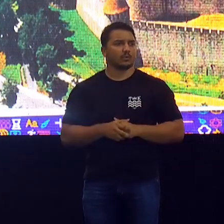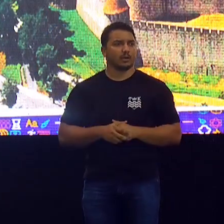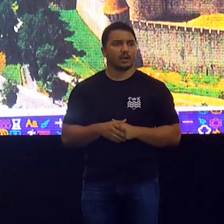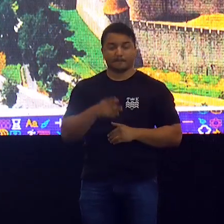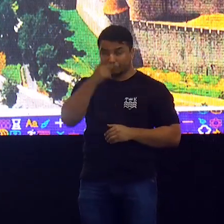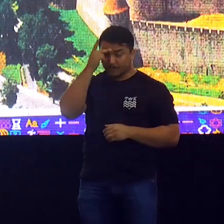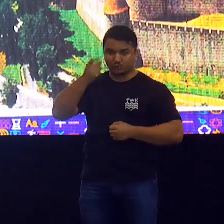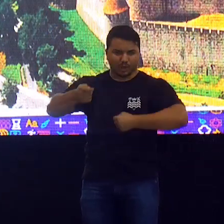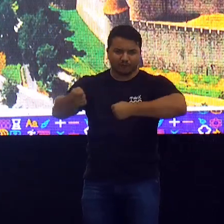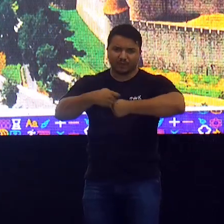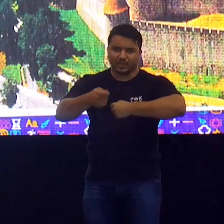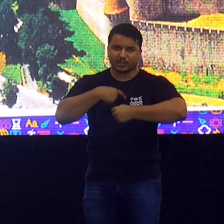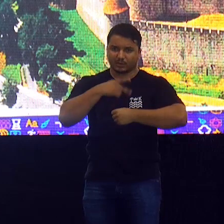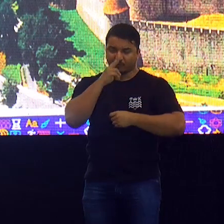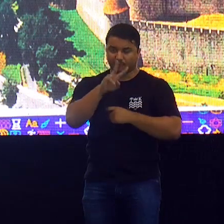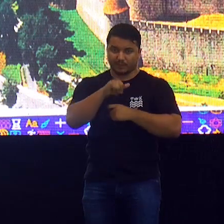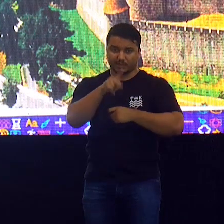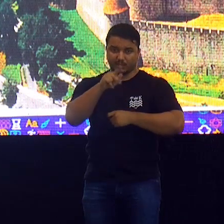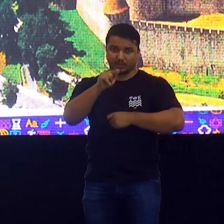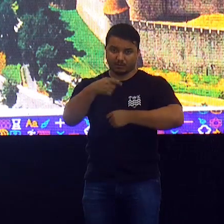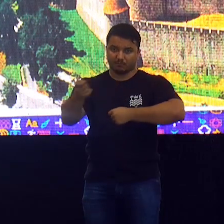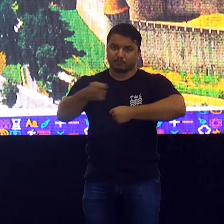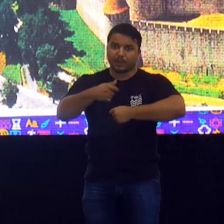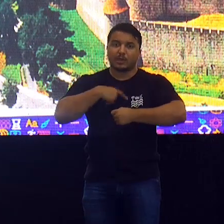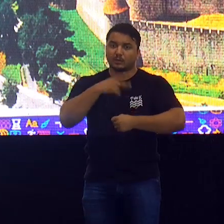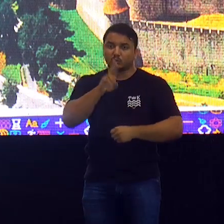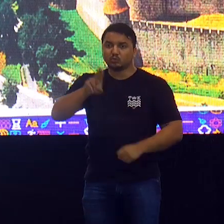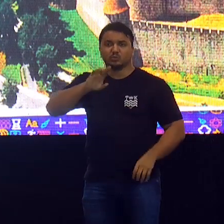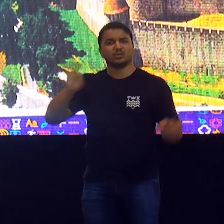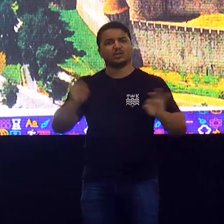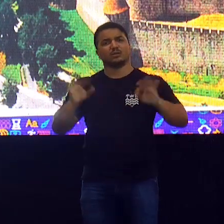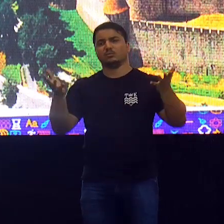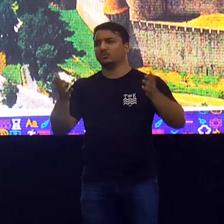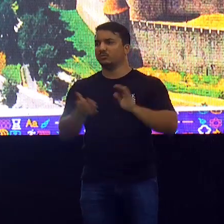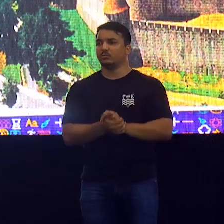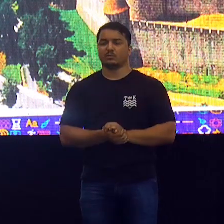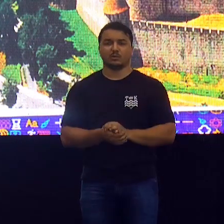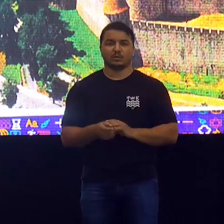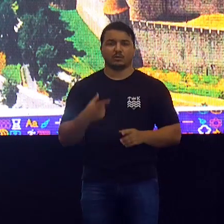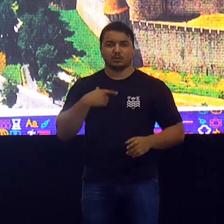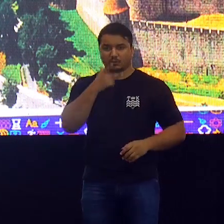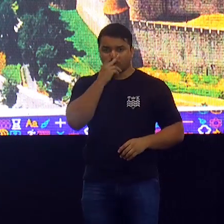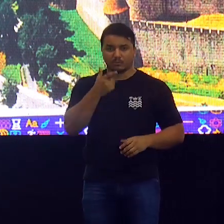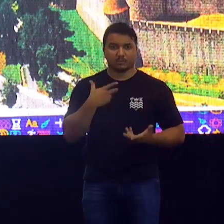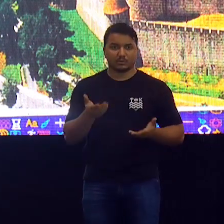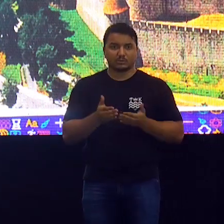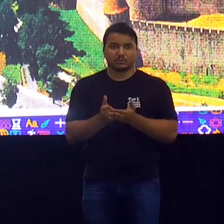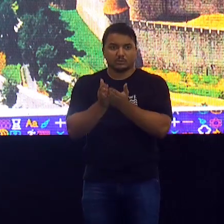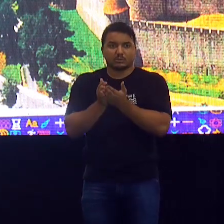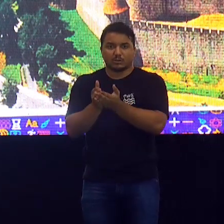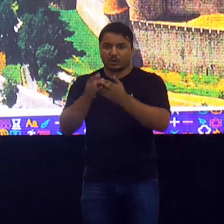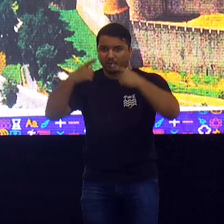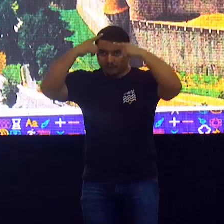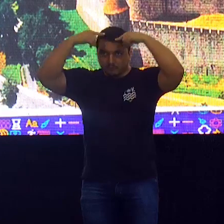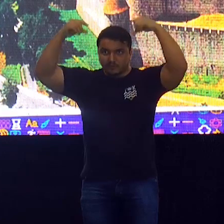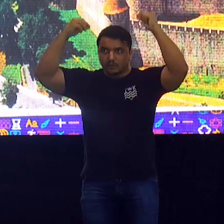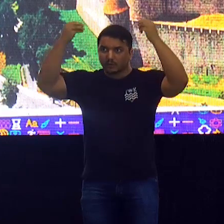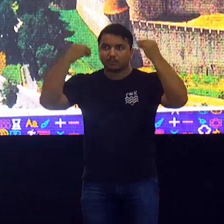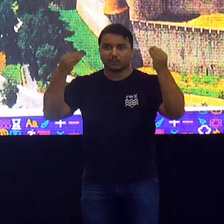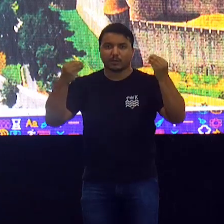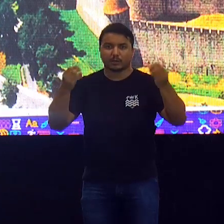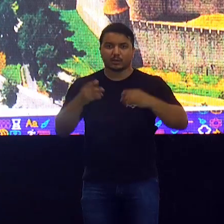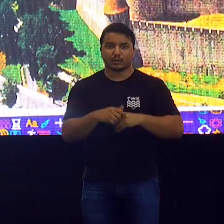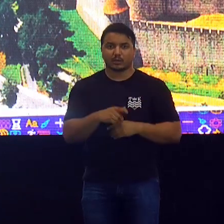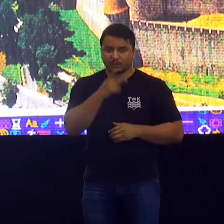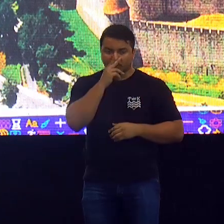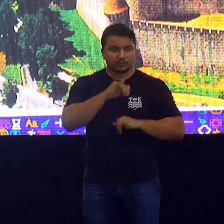o viking não usava chifre na cabeça? Claro que não, pô. Qual é o homem que anda feliz da vida com um par de chifre na cabeça? A não ser o